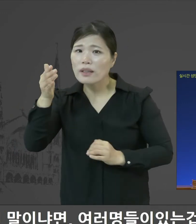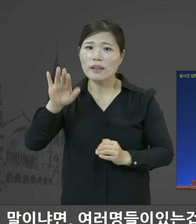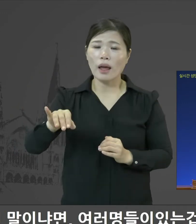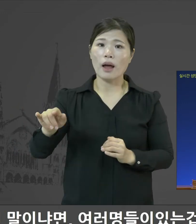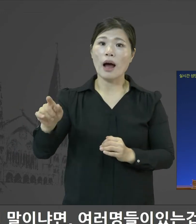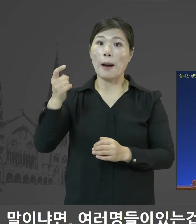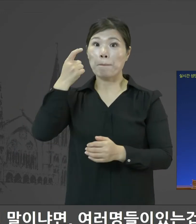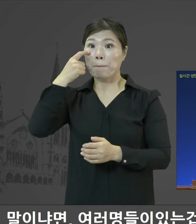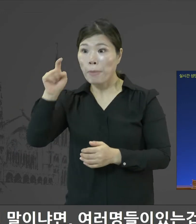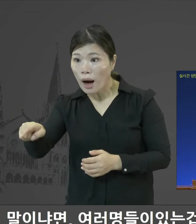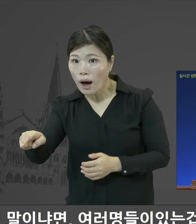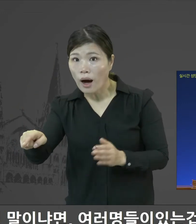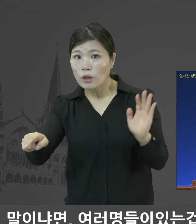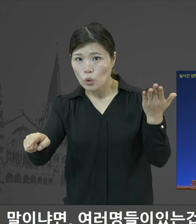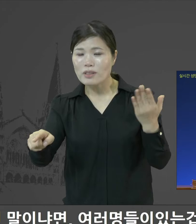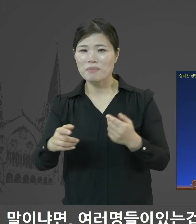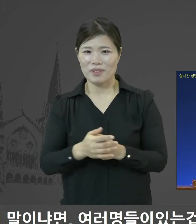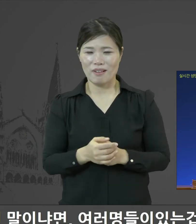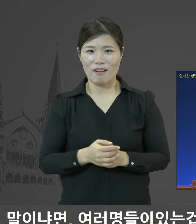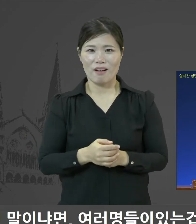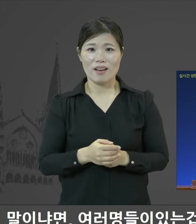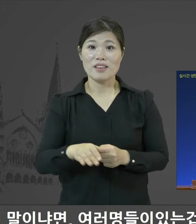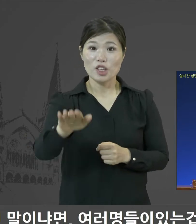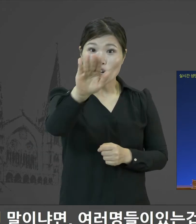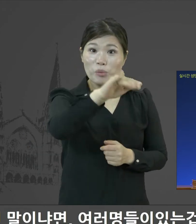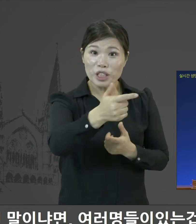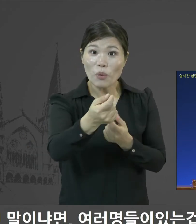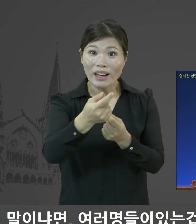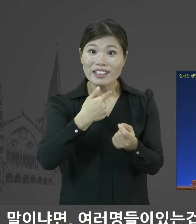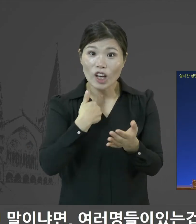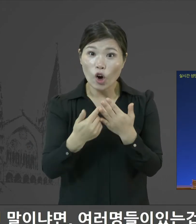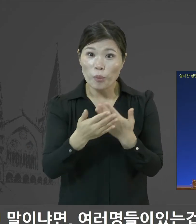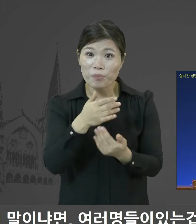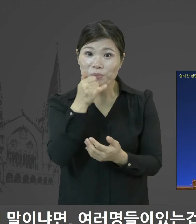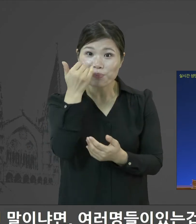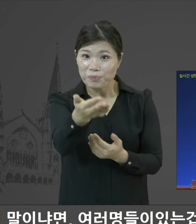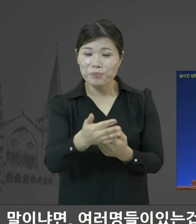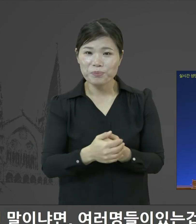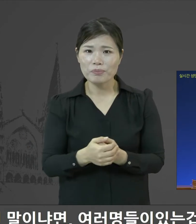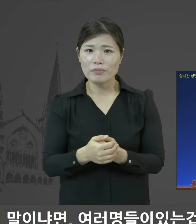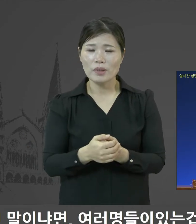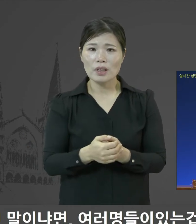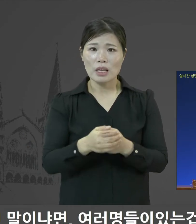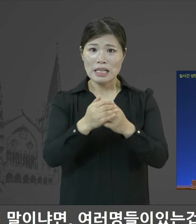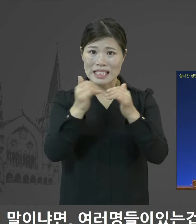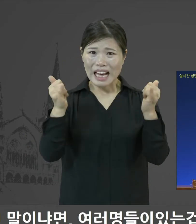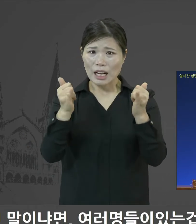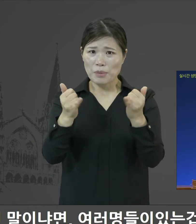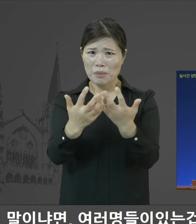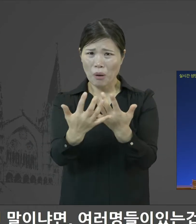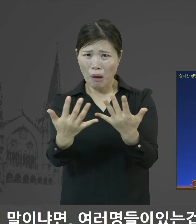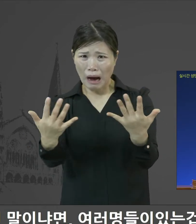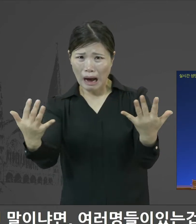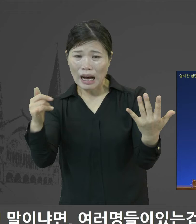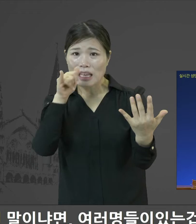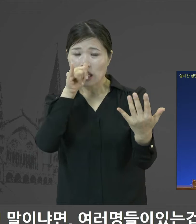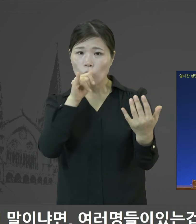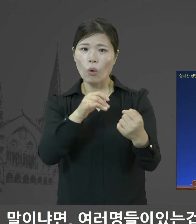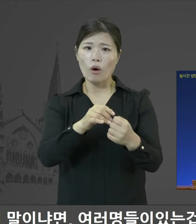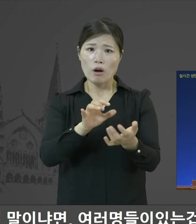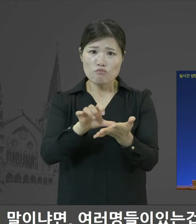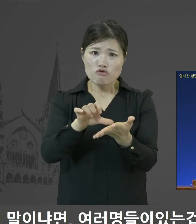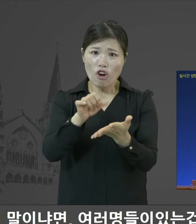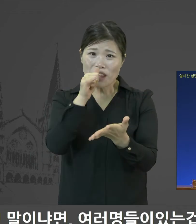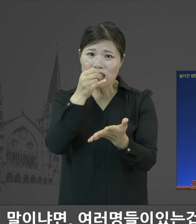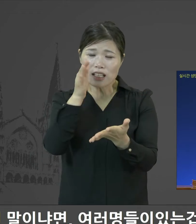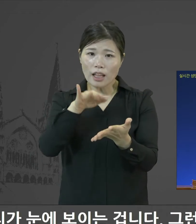겁니다. 여러분 그런 때 있으시죠? 그런 때 있으실 겁니다. 여러 명이 있고 여러 물건들이 있는데 내가 찾는